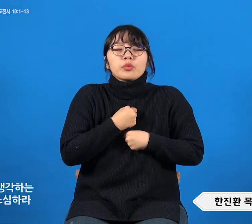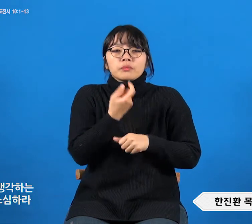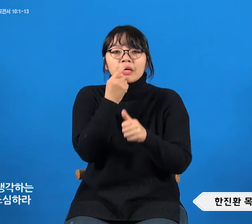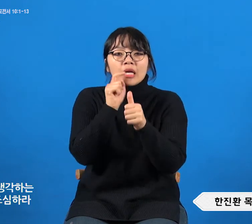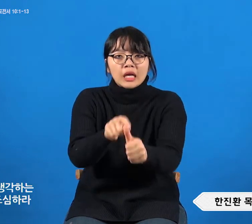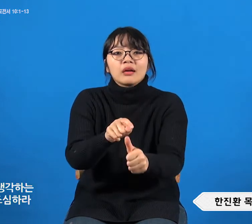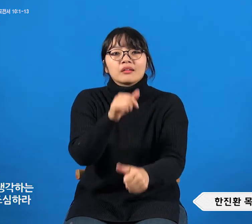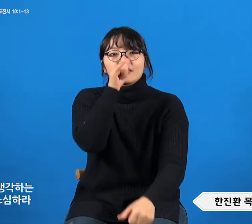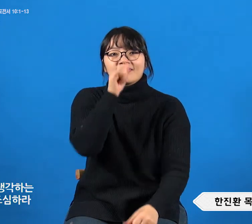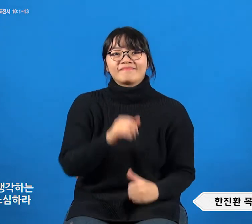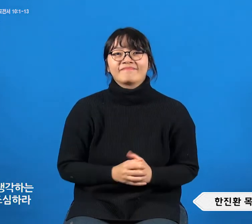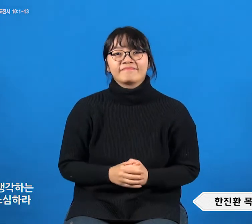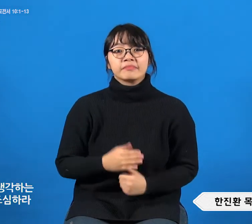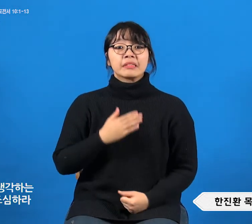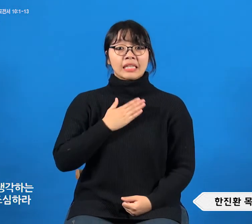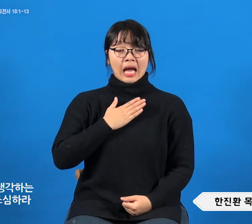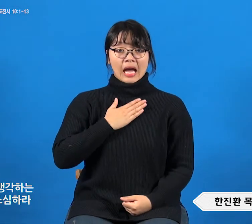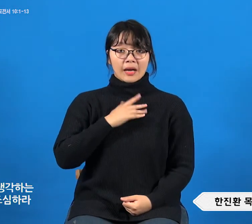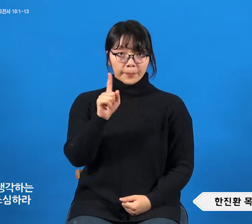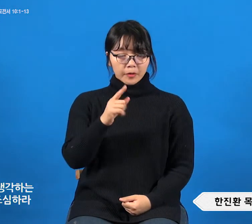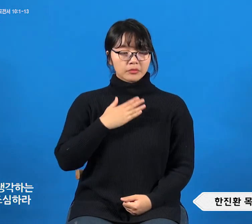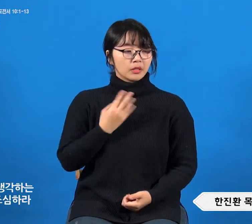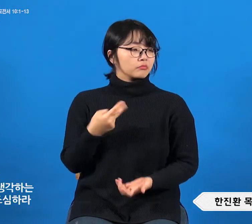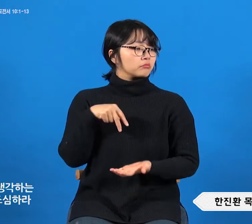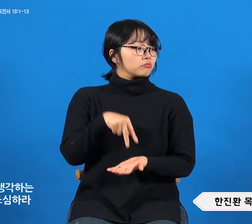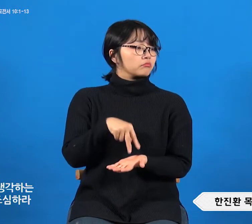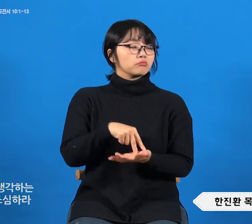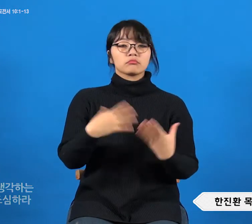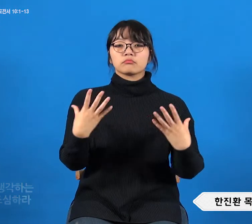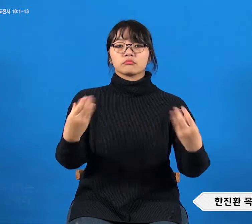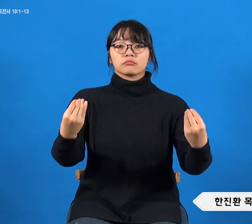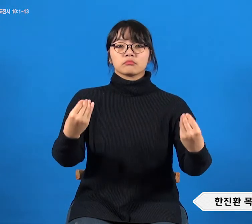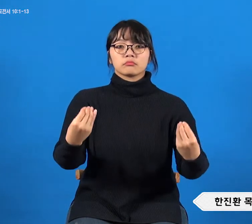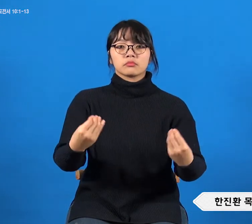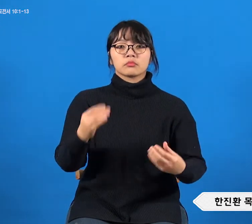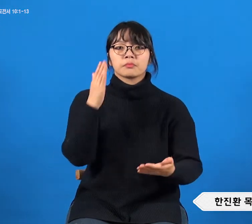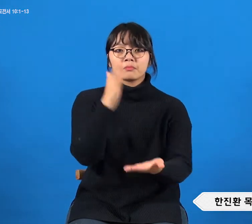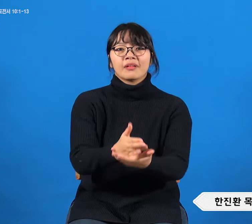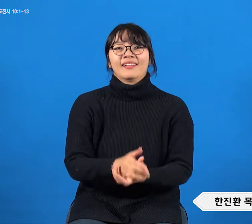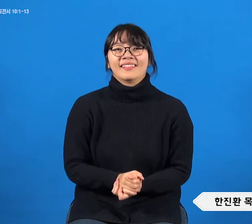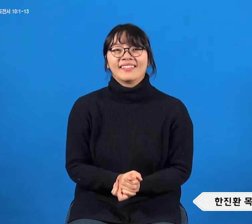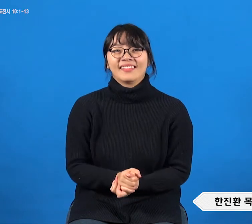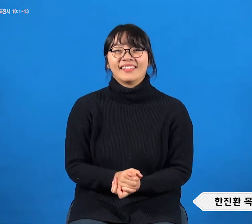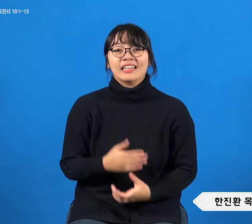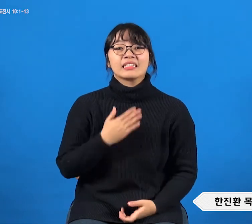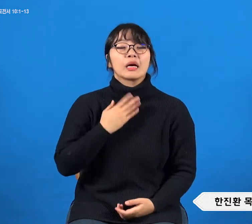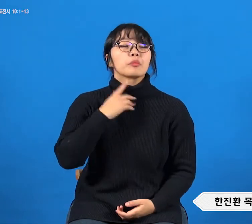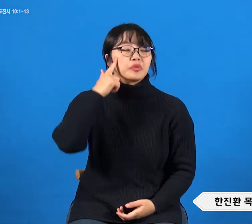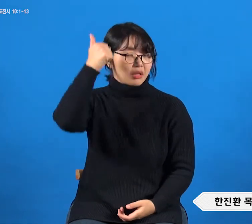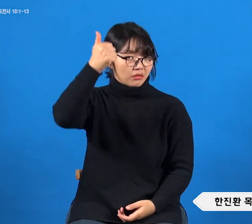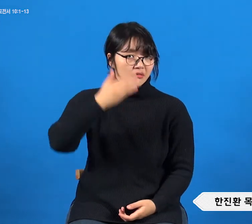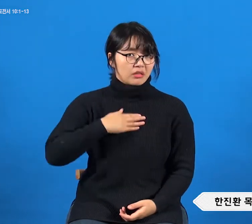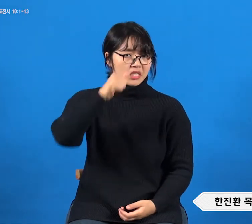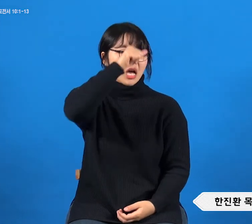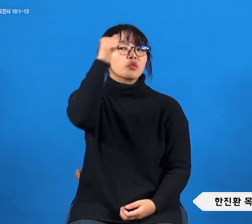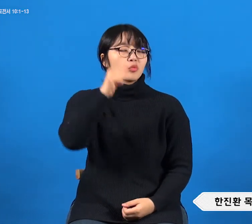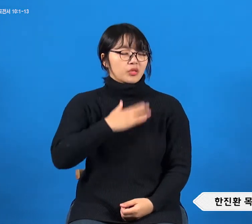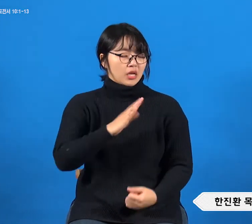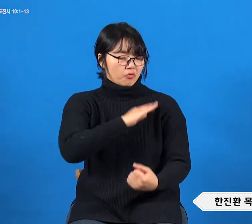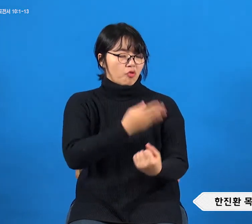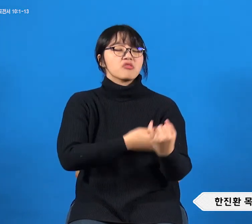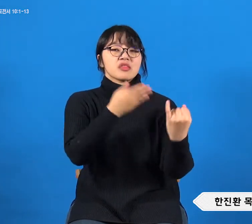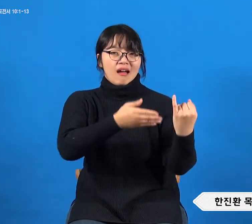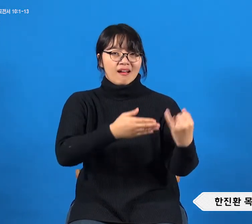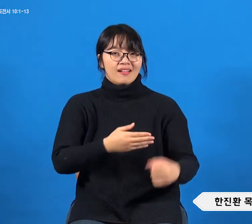여러분, 절대로 나는 서 있다고 방심하면 안 됩니다. 내가 목사인데, 장로인데,